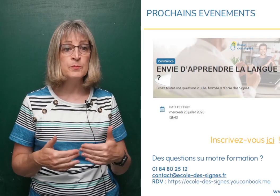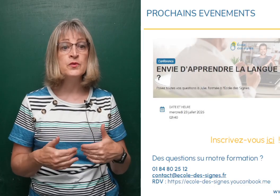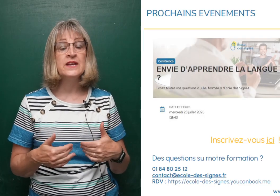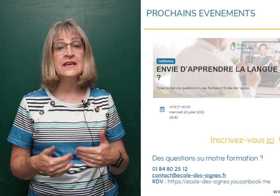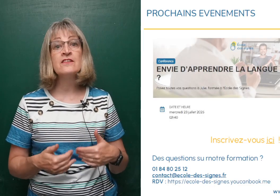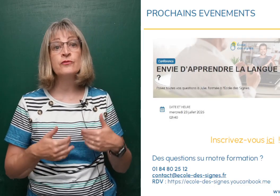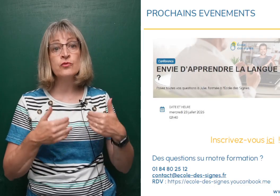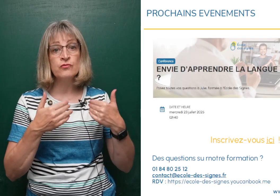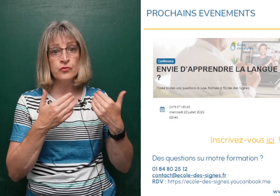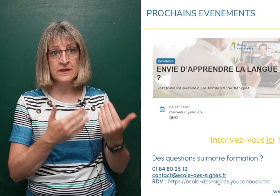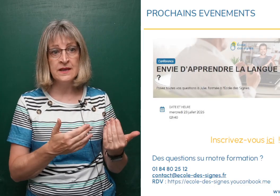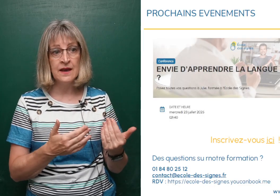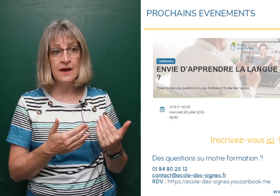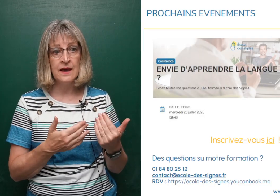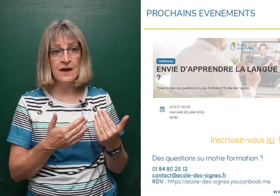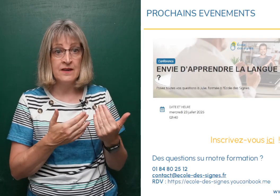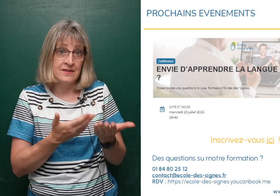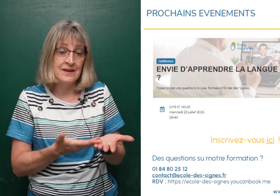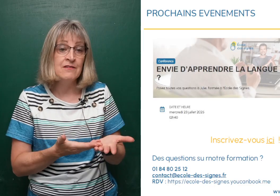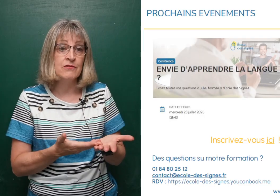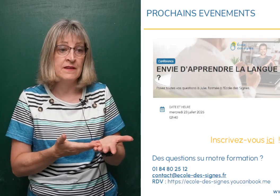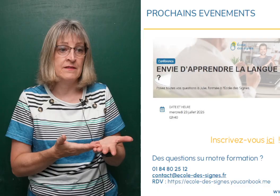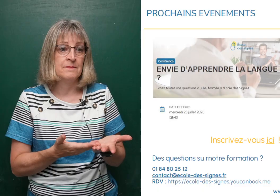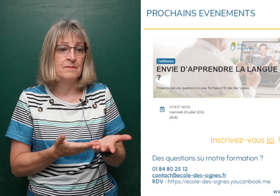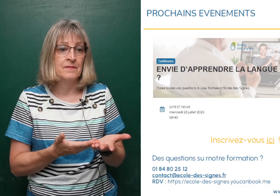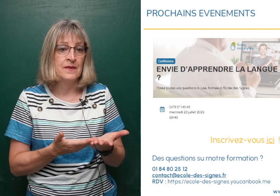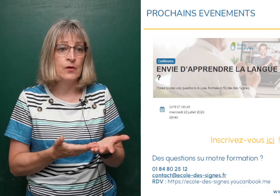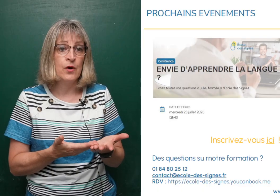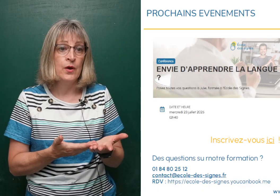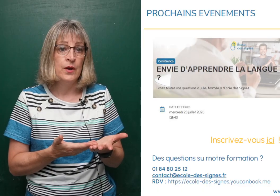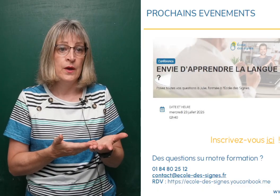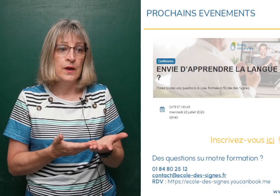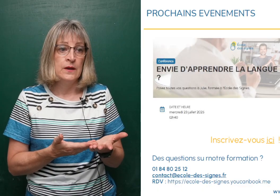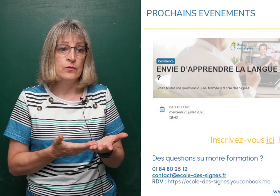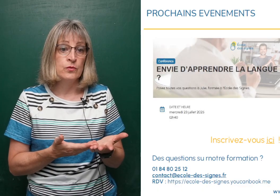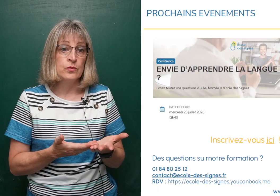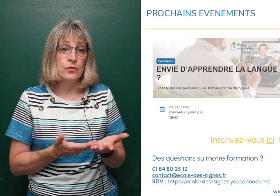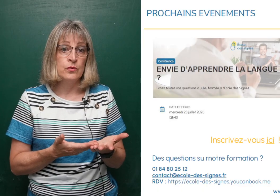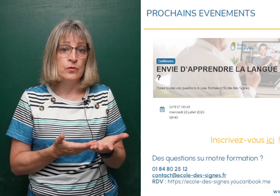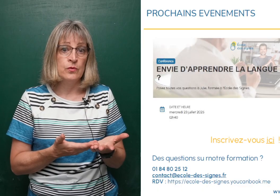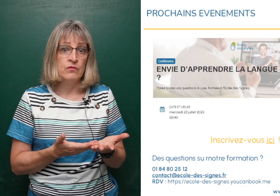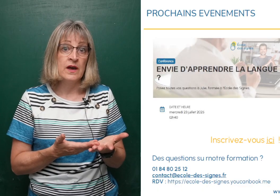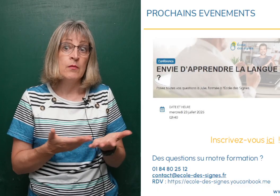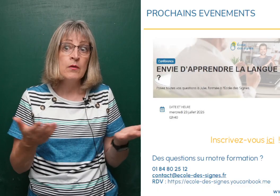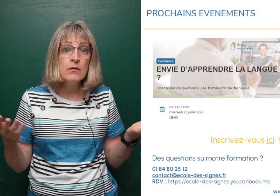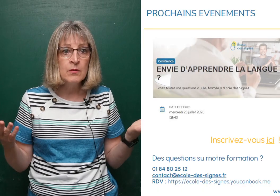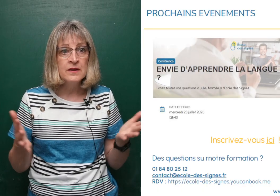poser les questions que vous souhaitez à cet élève en fait. D'accord? Donc vraiment, si